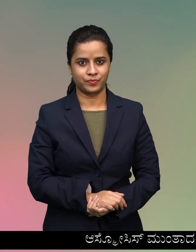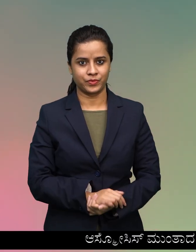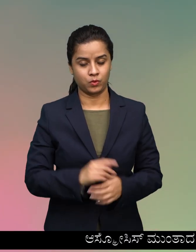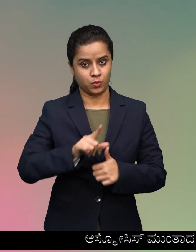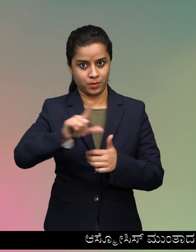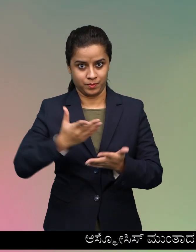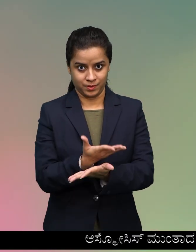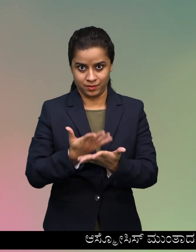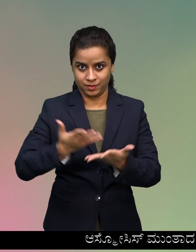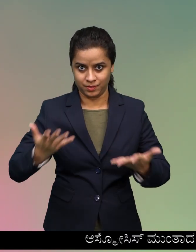ಮೂಲಕ ಸಾಗಿಸಲಾಗುತ್ತದೆ.